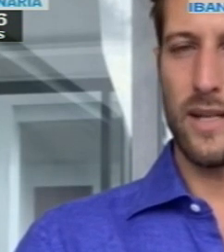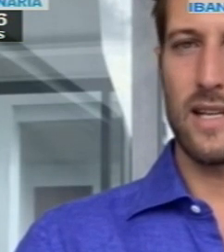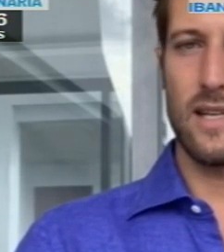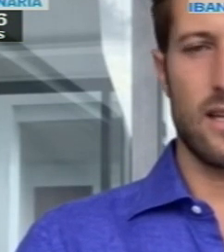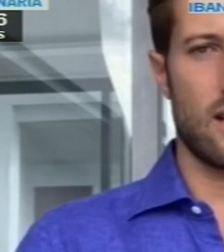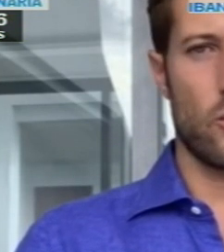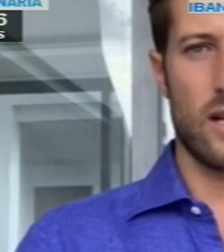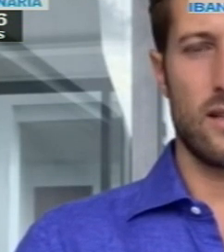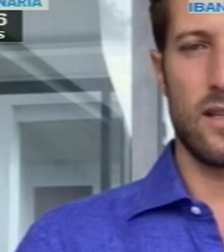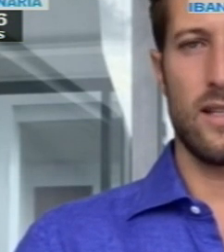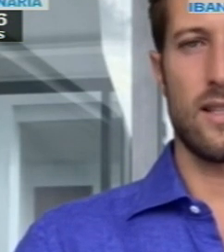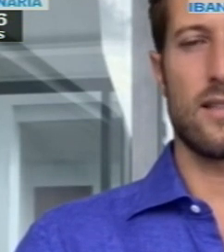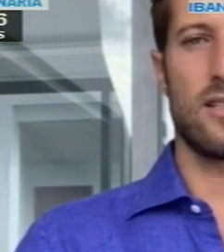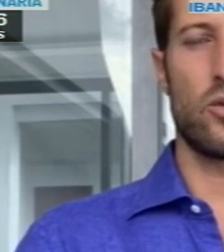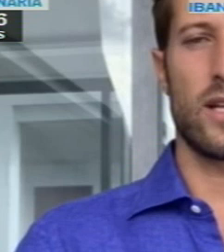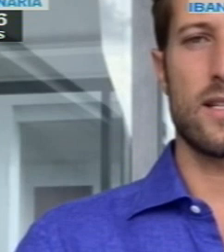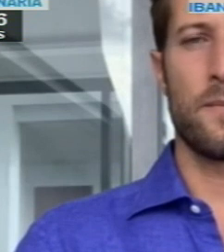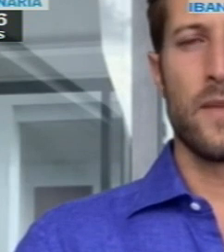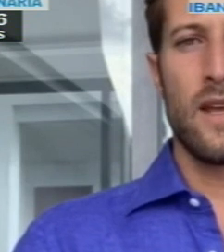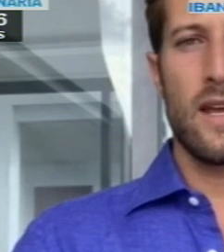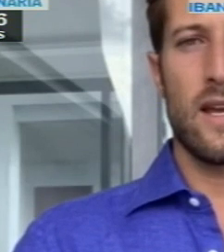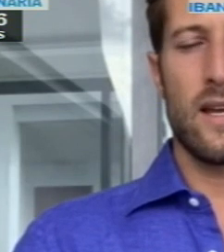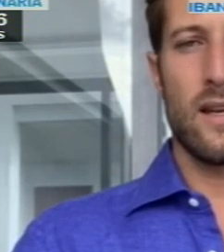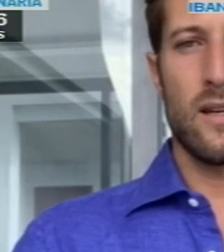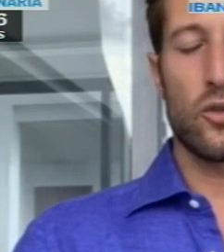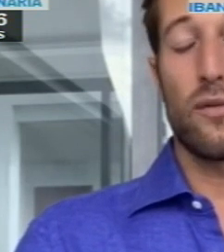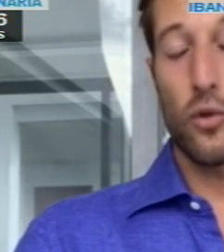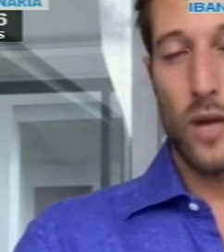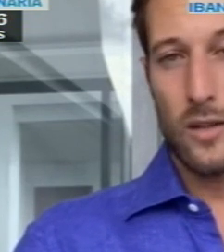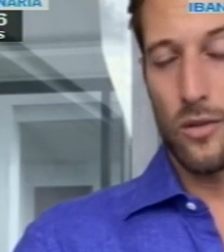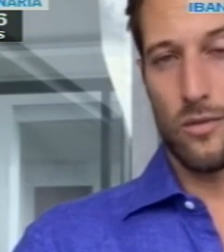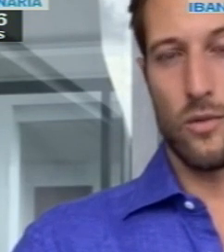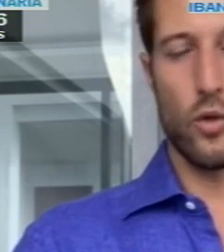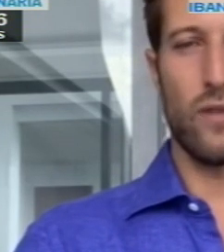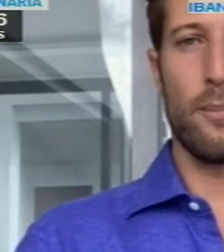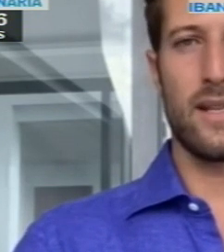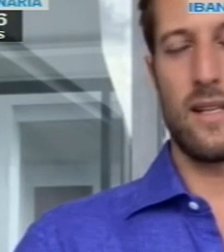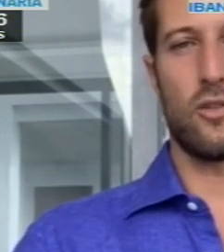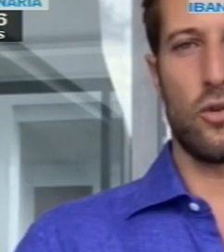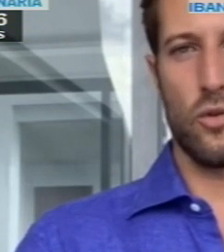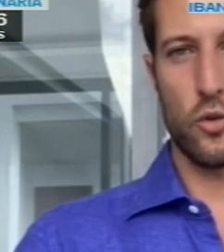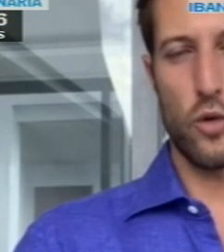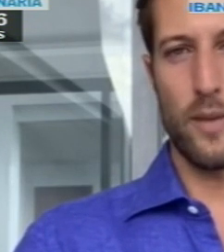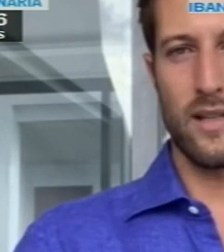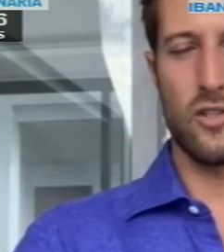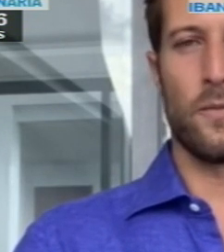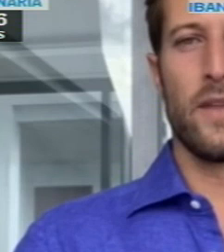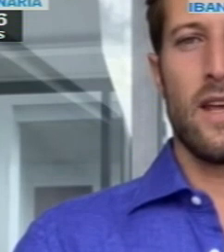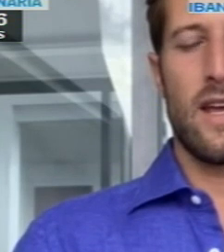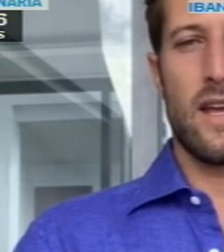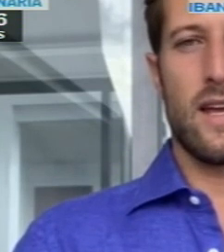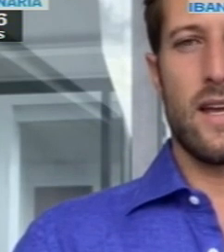quindi mascherina, guanti e distanze di sicurezza. E sono fortunato, lo devo ammettere, sono in un